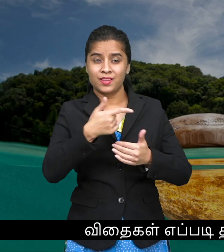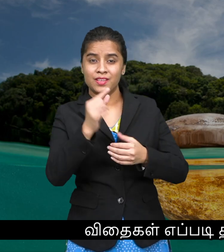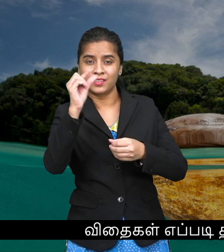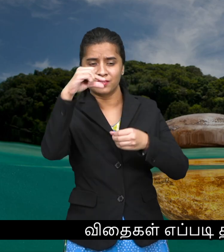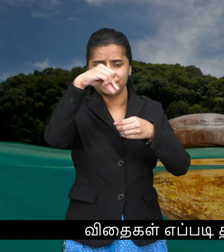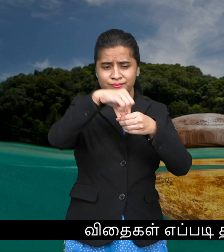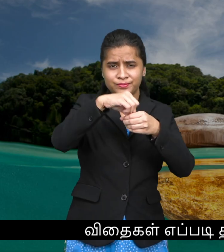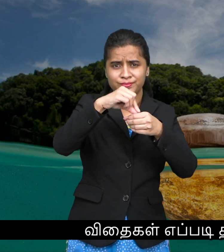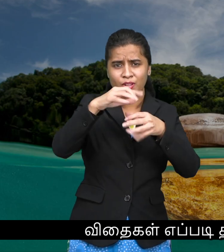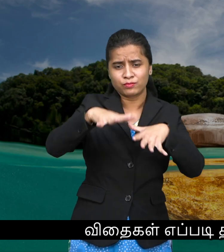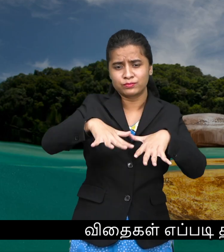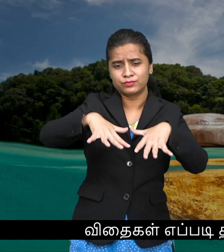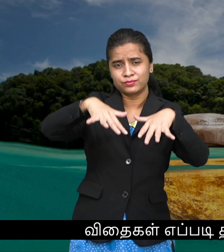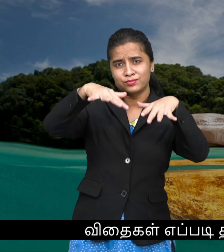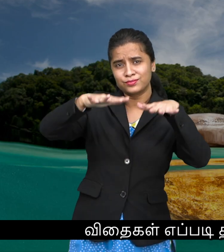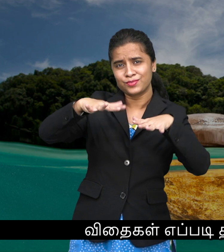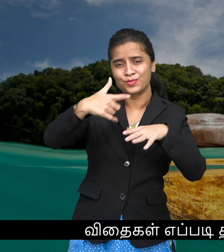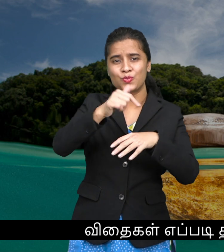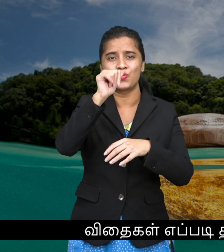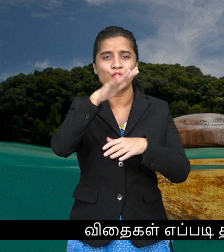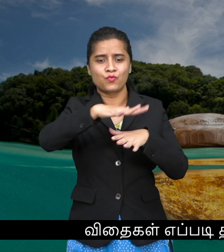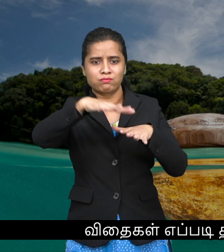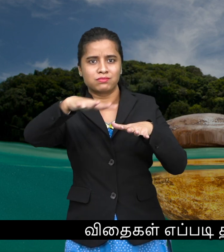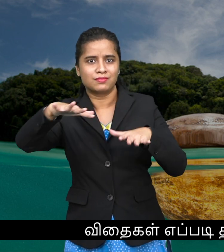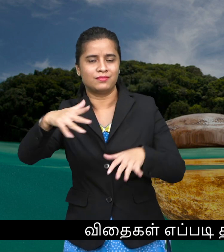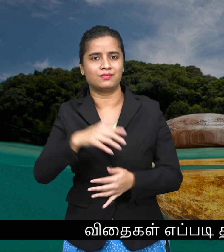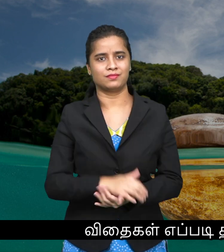விதைகள் எப்படி தண்ணீரில் மிதக்கின்றன?